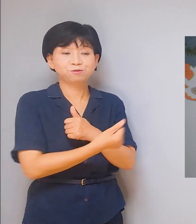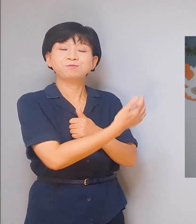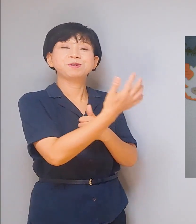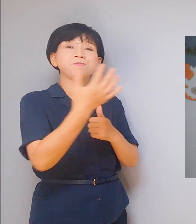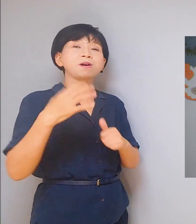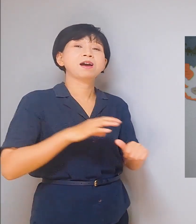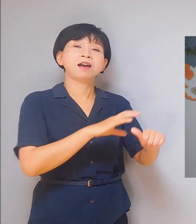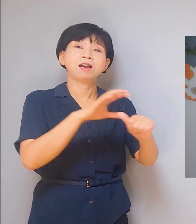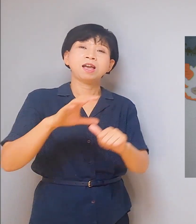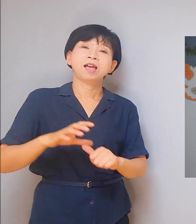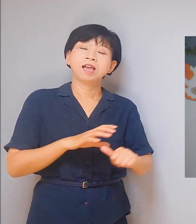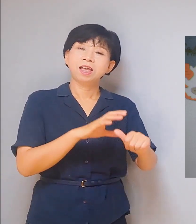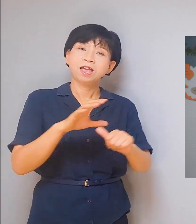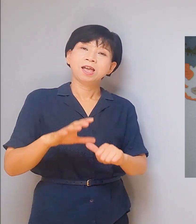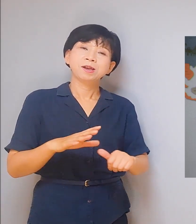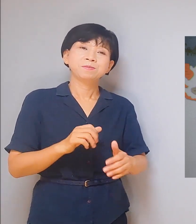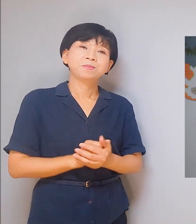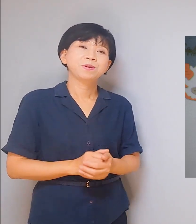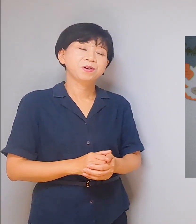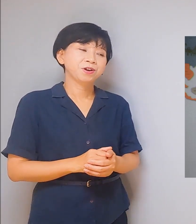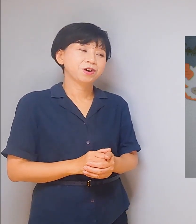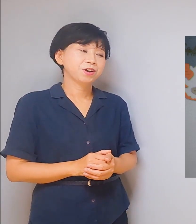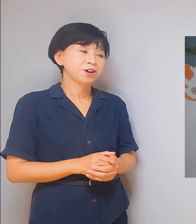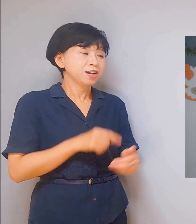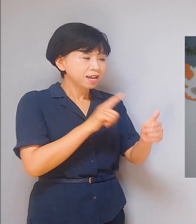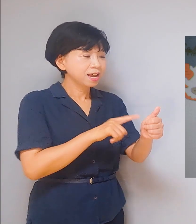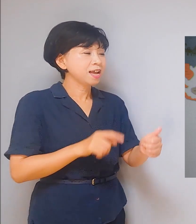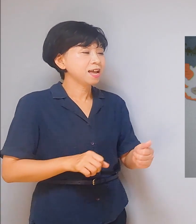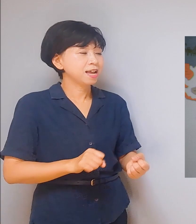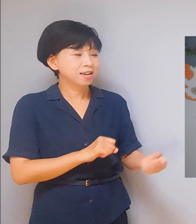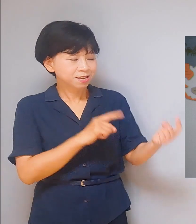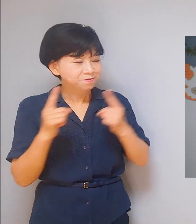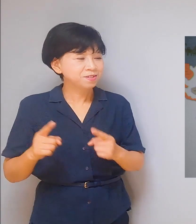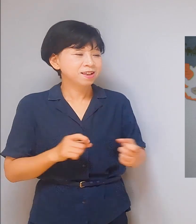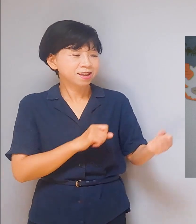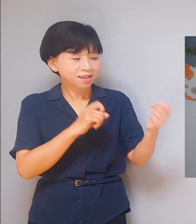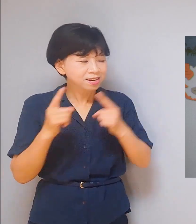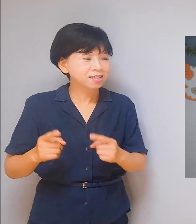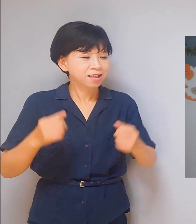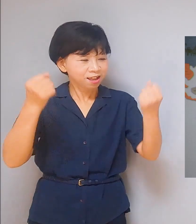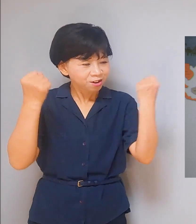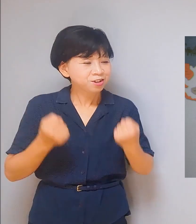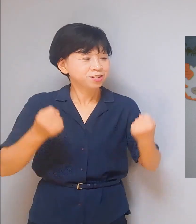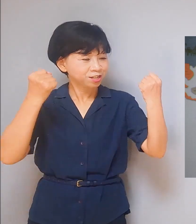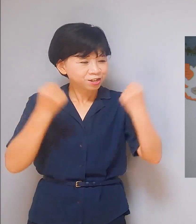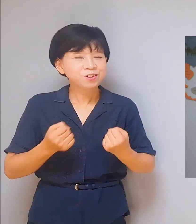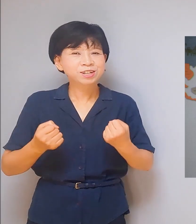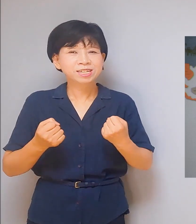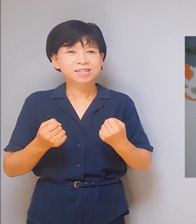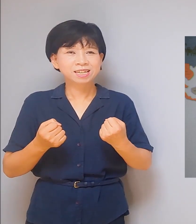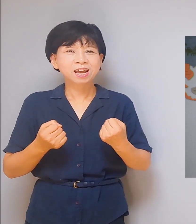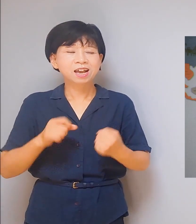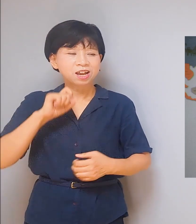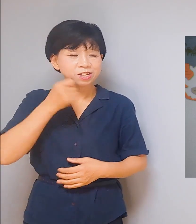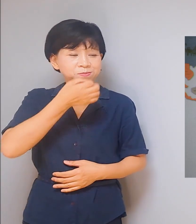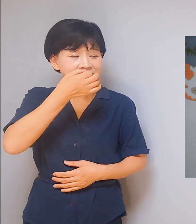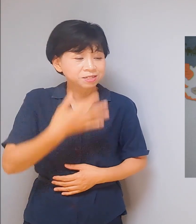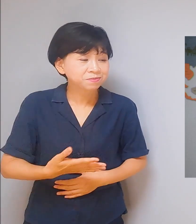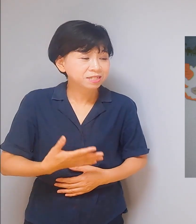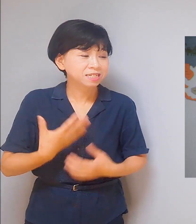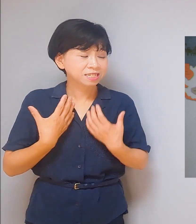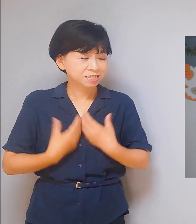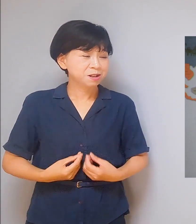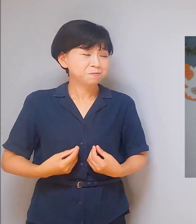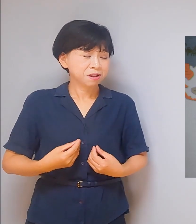진을 치고 우리를 위해서 응원하고 있는 거죠. 야 무게야 힘내라, 다시 일어나라, 용기를 내라. 어렵지, 힘들지,